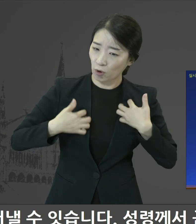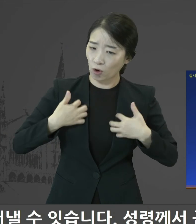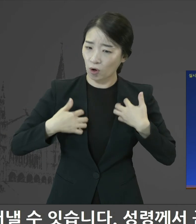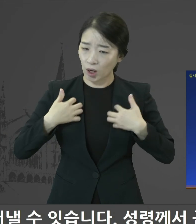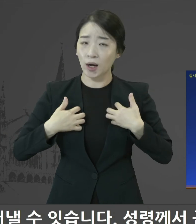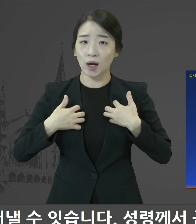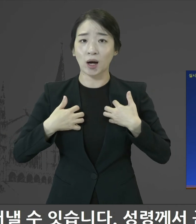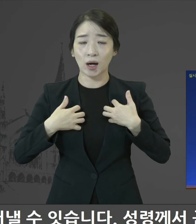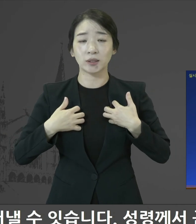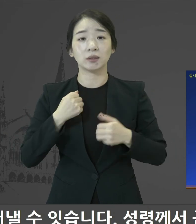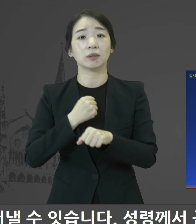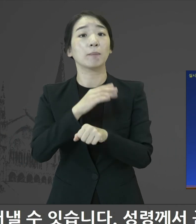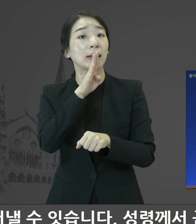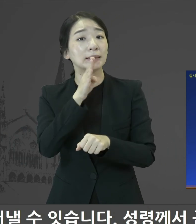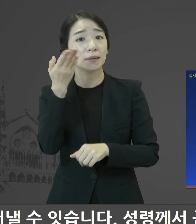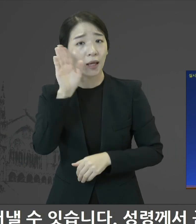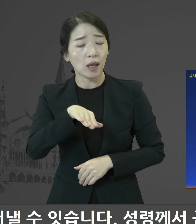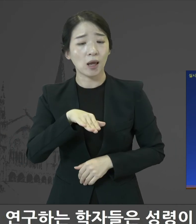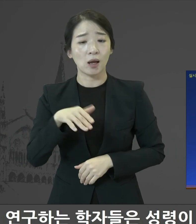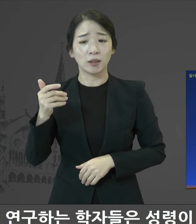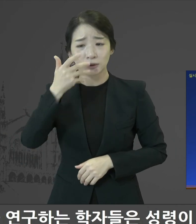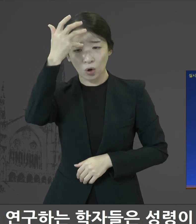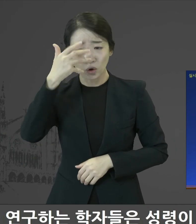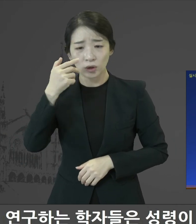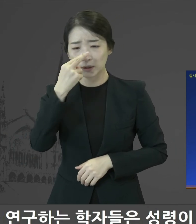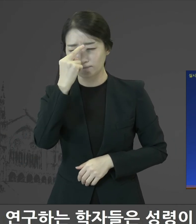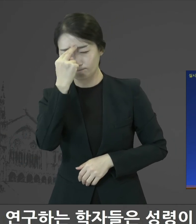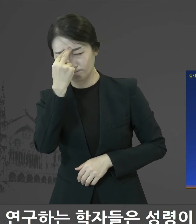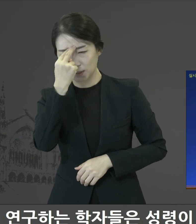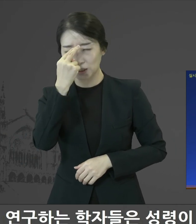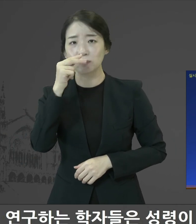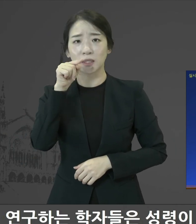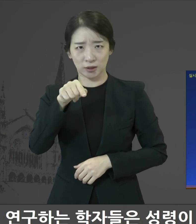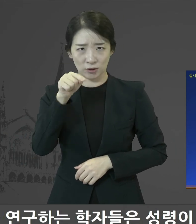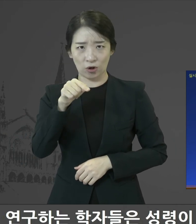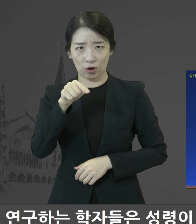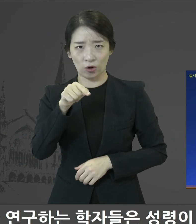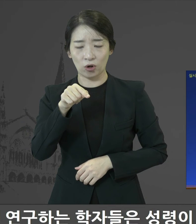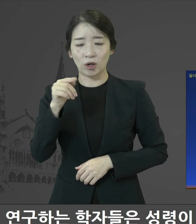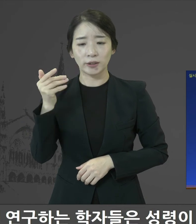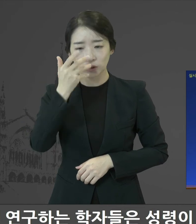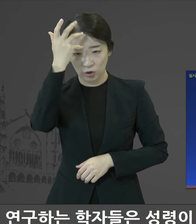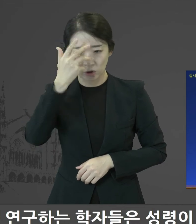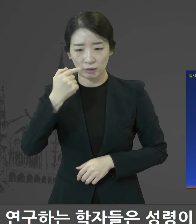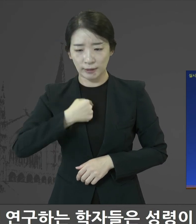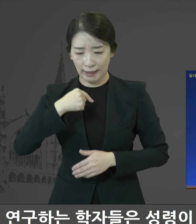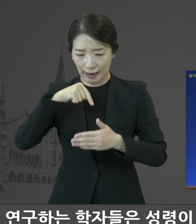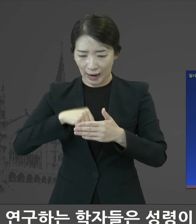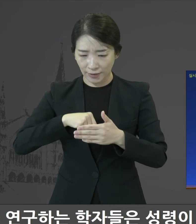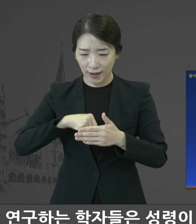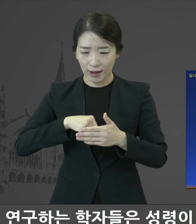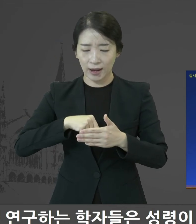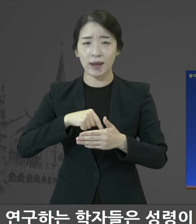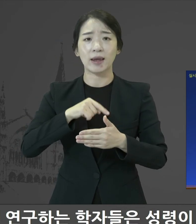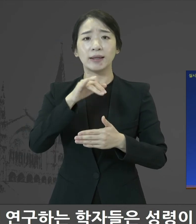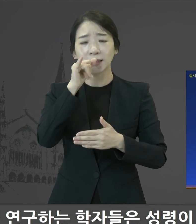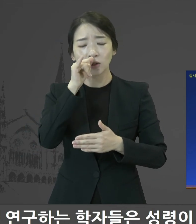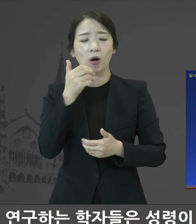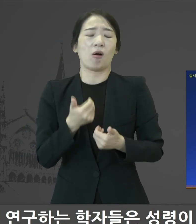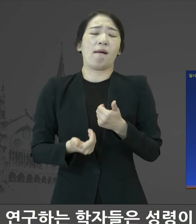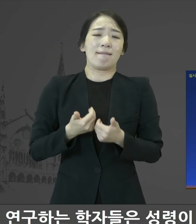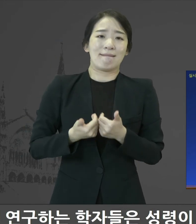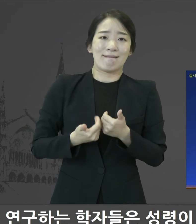우리 안에 기쁨이 사라지고 성령님이 우리 안에 계시는 것이 불편해진다고 이야기를 합니다. 저는 그